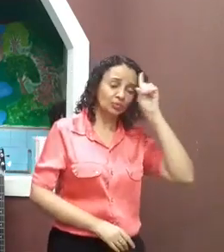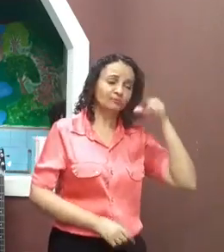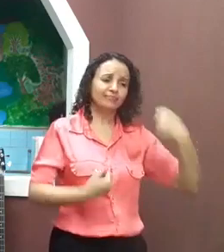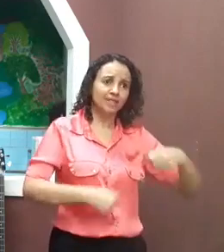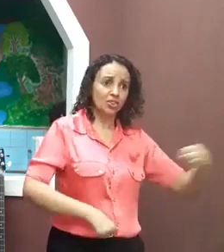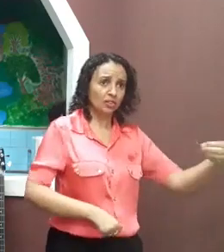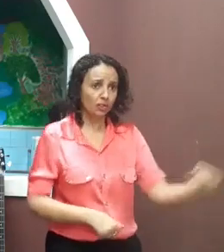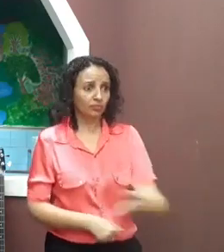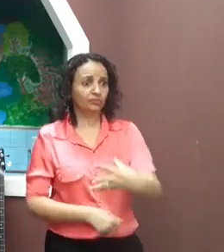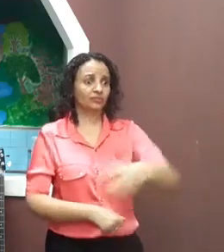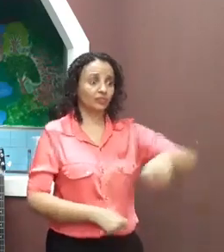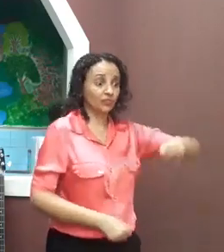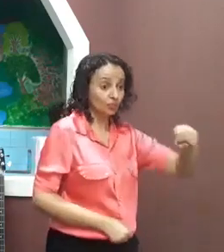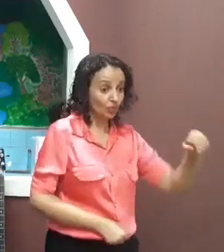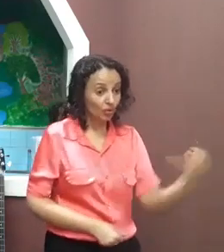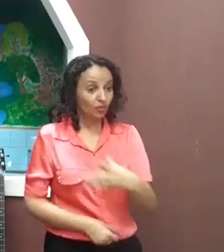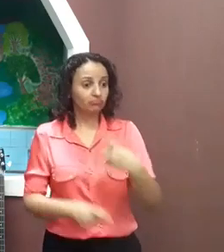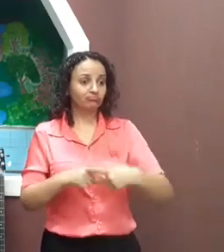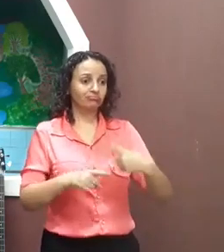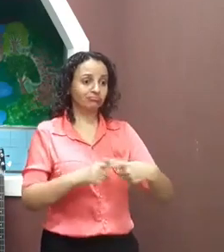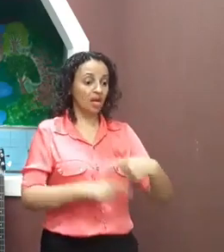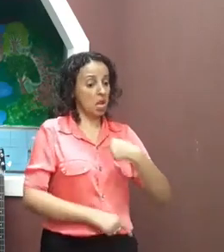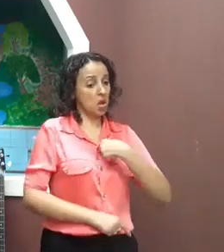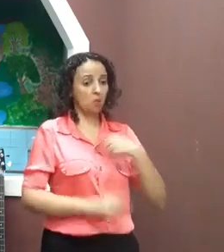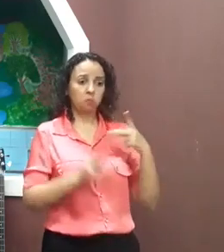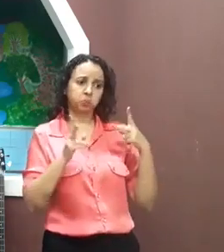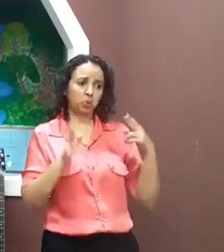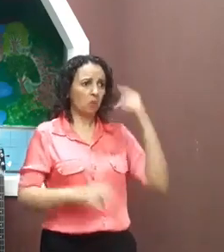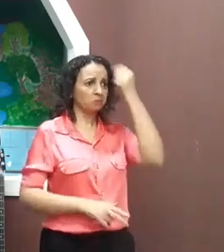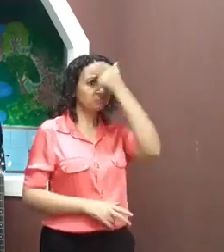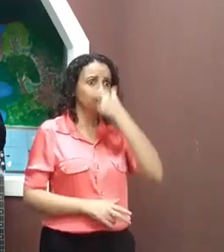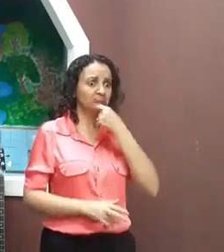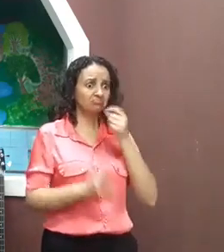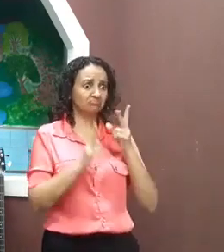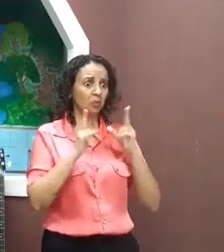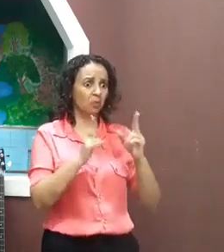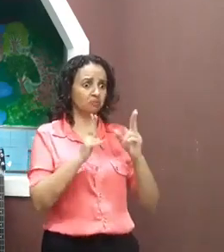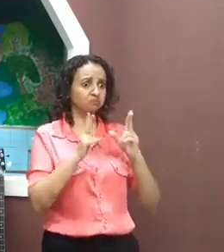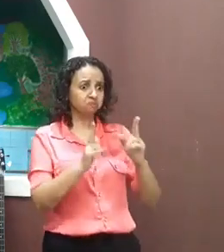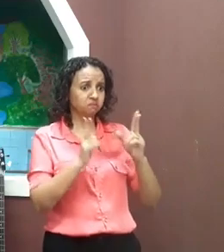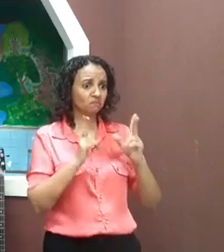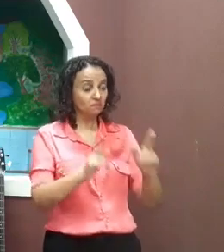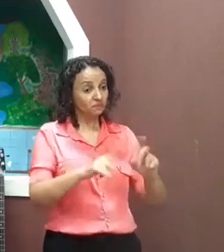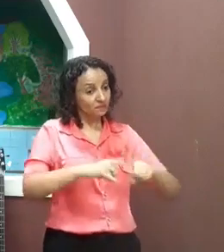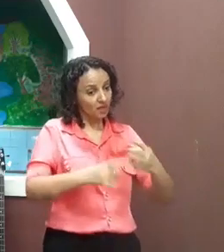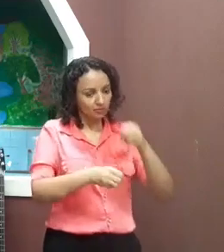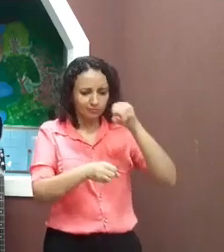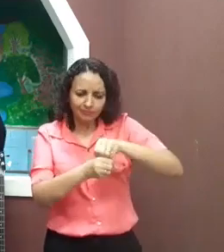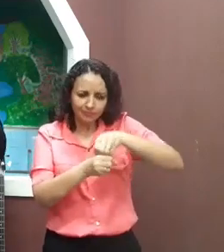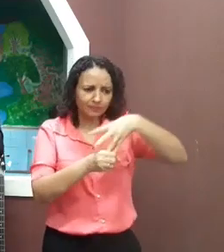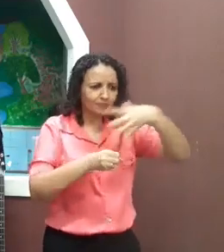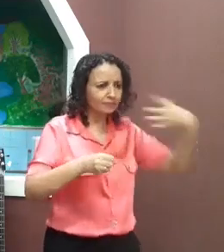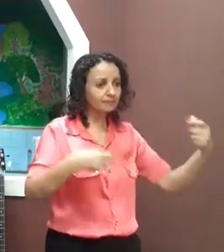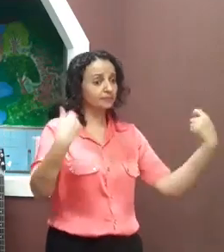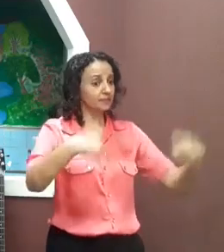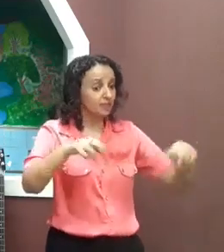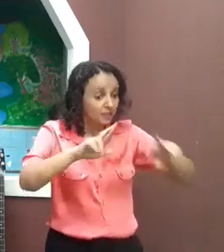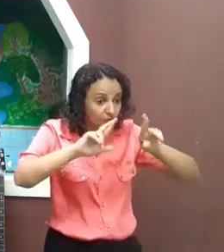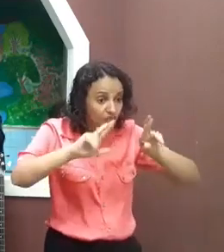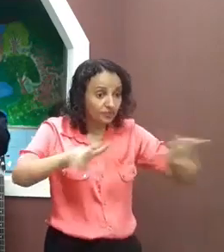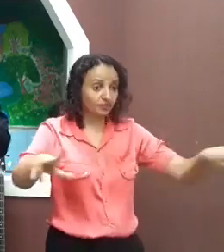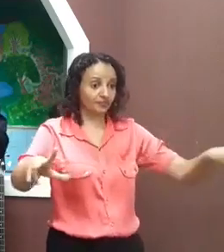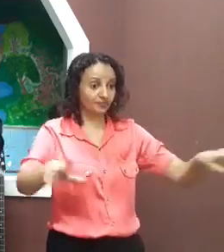renovo. A cara é a mesma, a voz é a mesma, mas o conteúdo tem que ser diferente, porque eu tenho que trazer instrução a